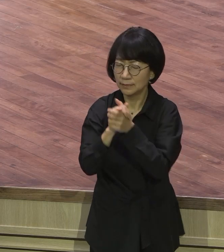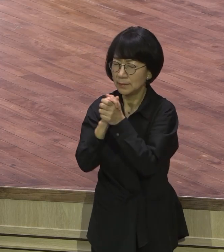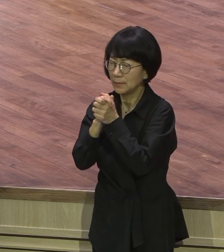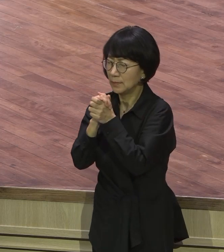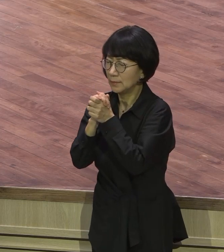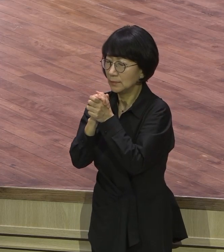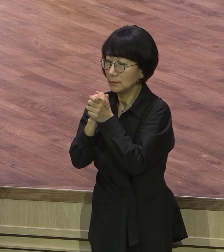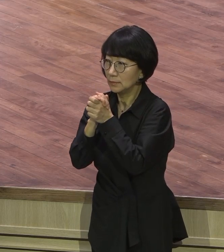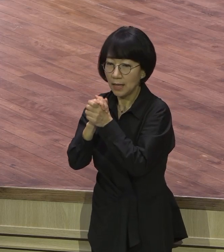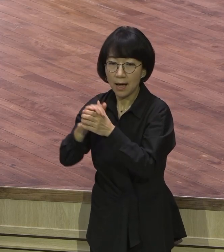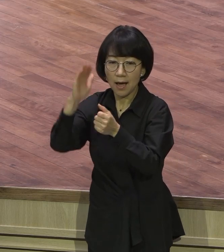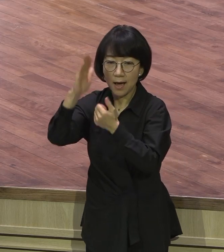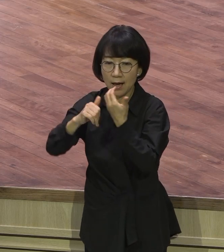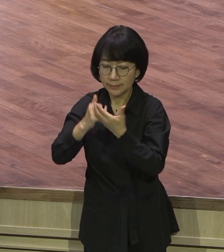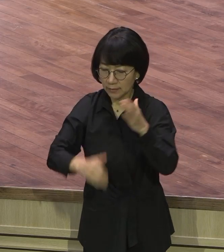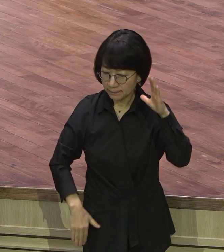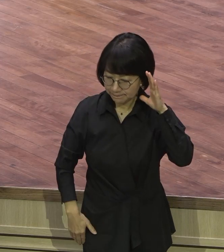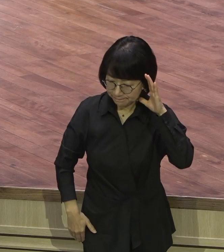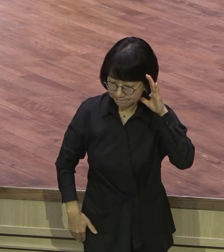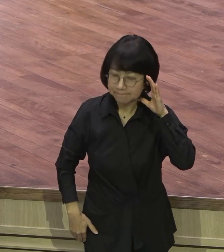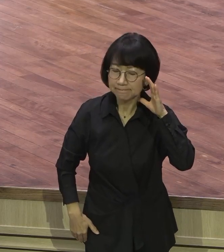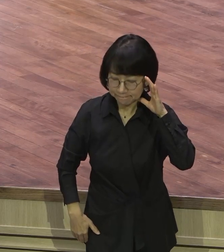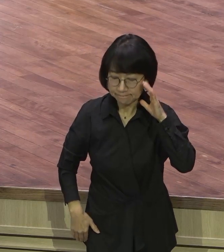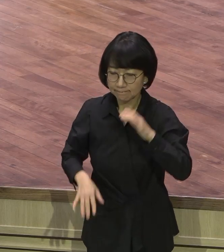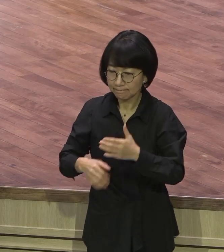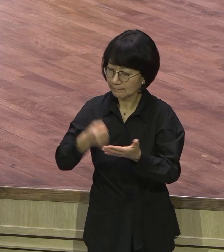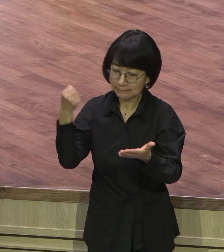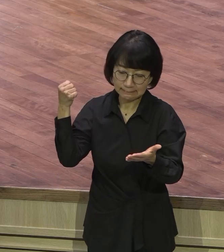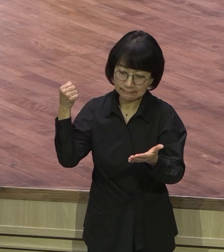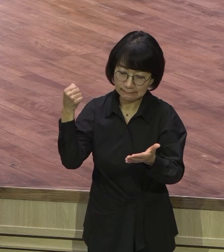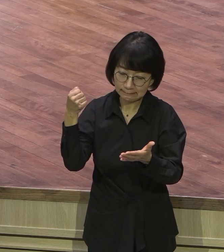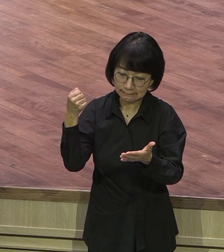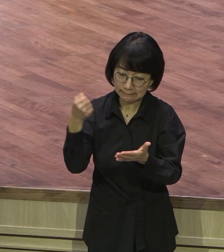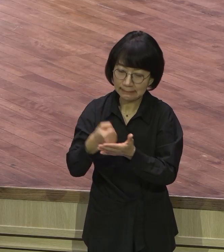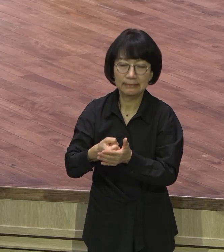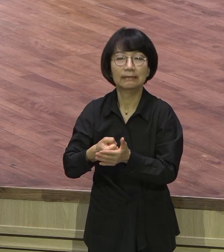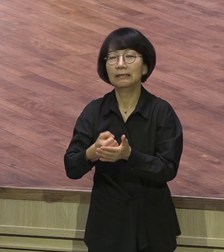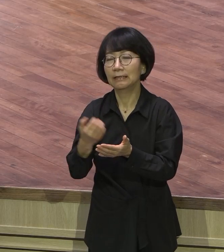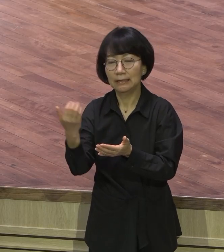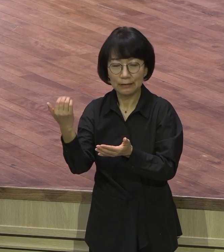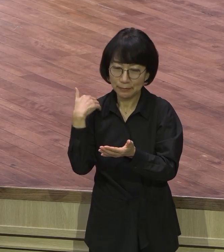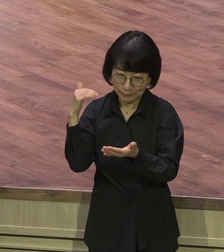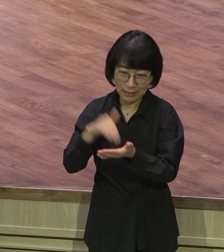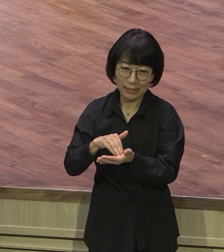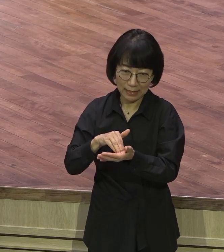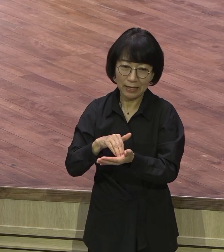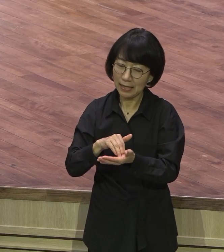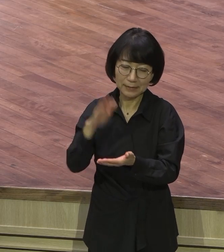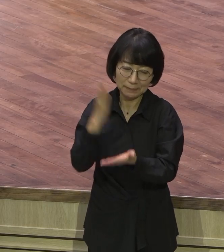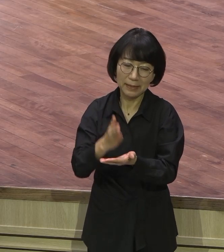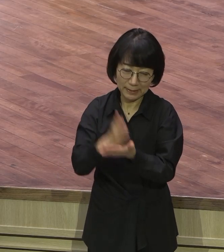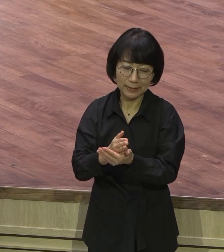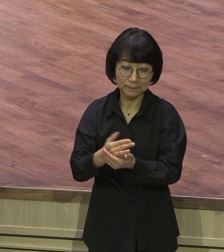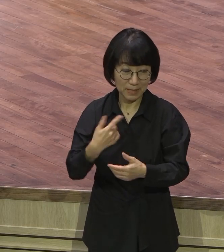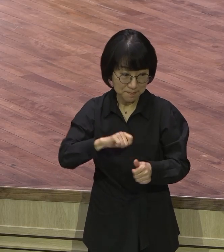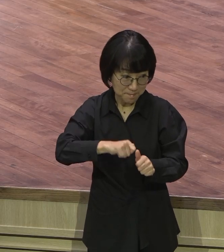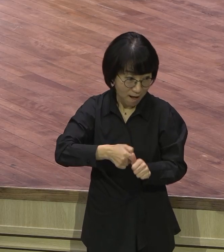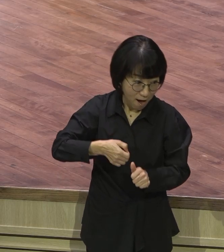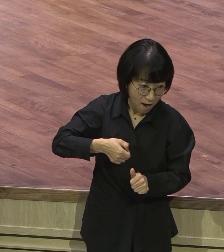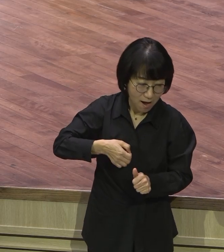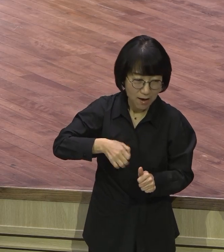점멸시키려고 했는데 뜻을 도르키사. 그 화를 이스라엘 백성들에게 내리지